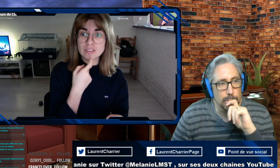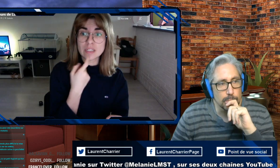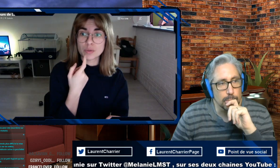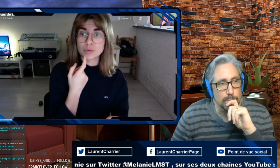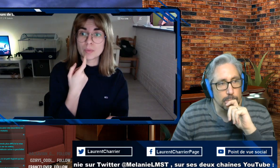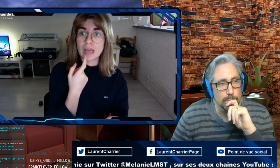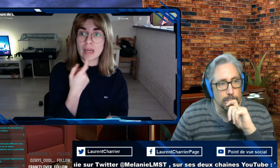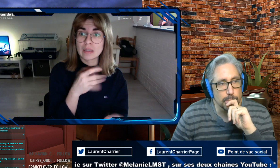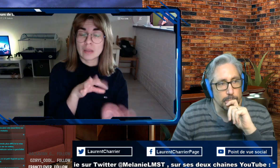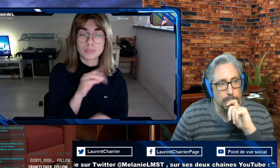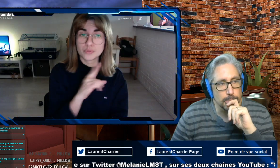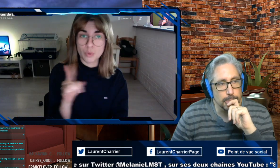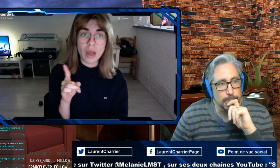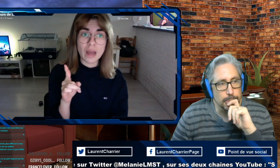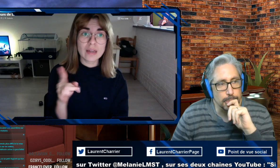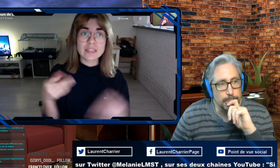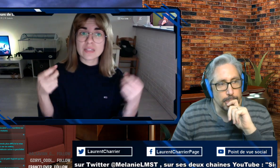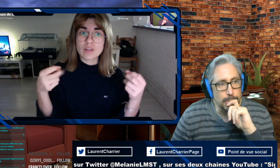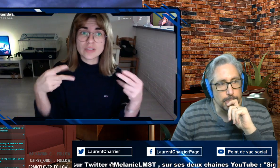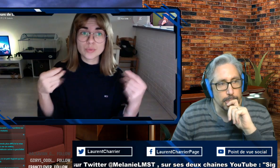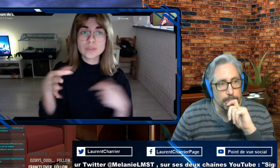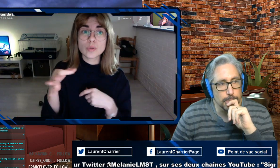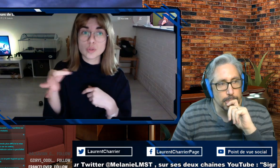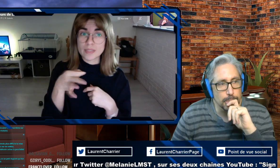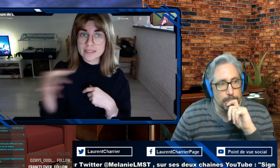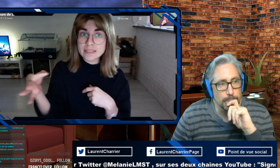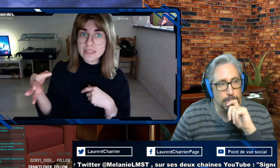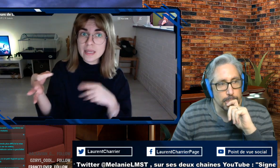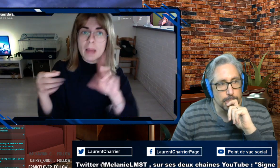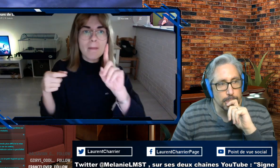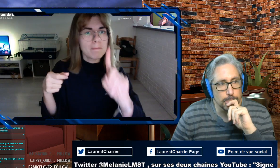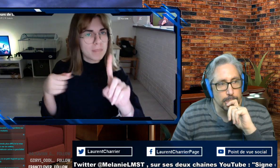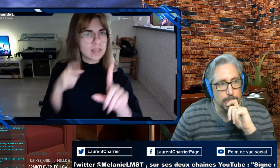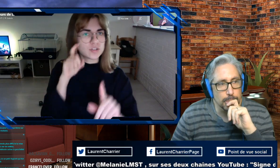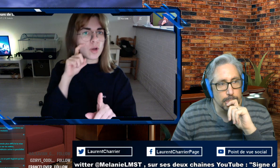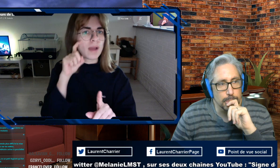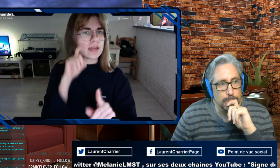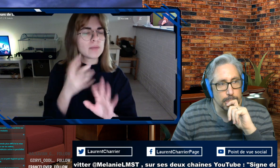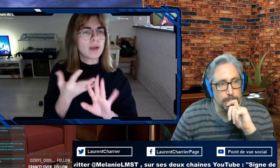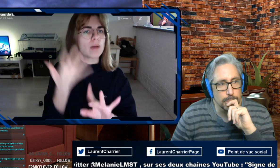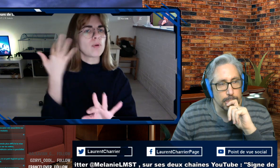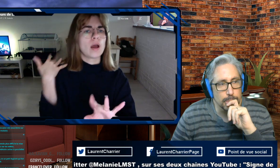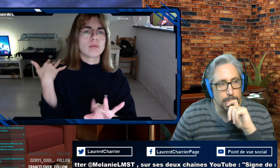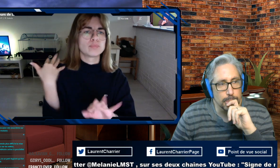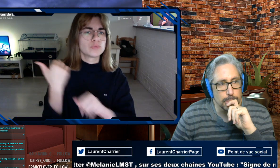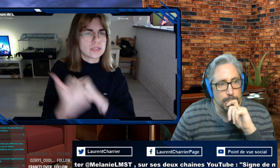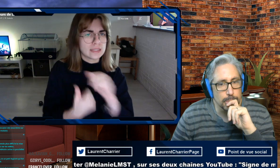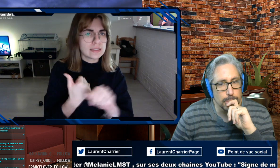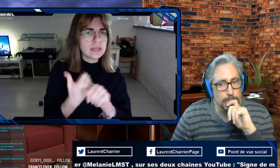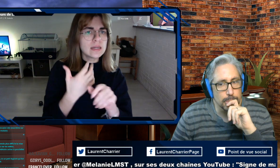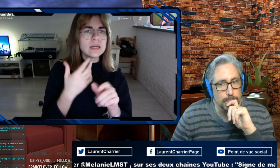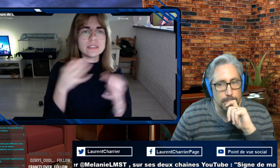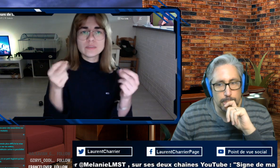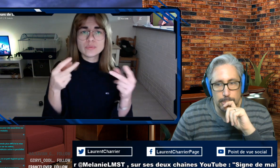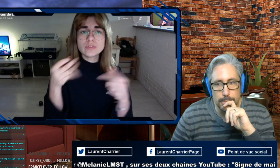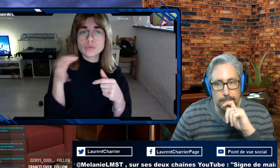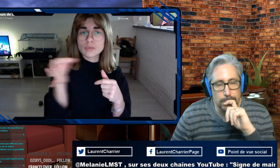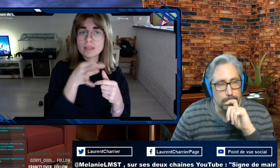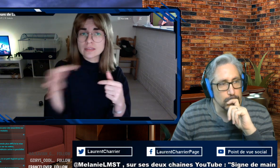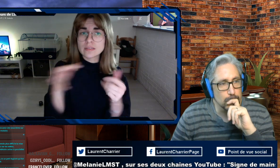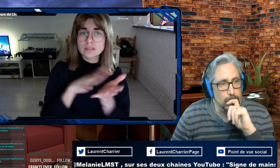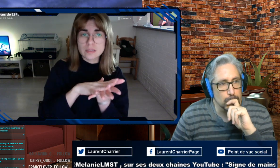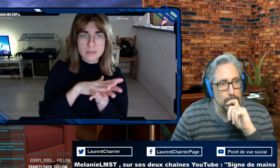ça veut dire qu'il n'a plus le choix d'avoir des sous-titres automatiques. Mais j'ai remarqué par rapport à plusieurs années, les